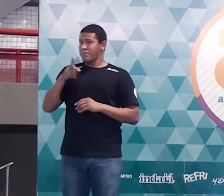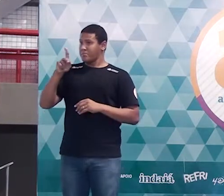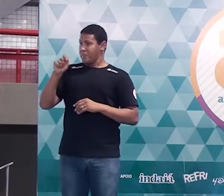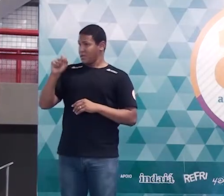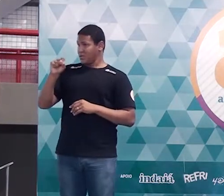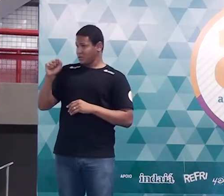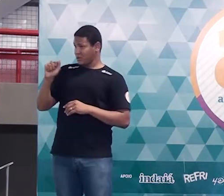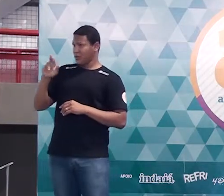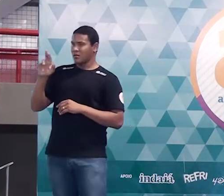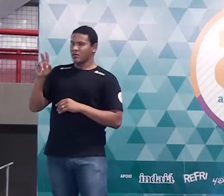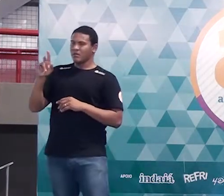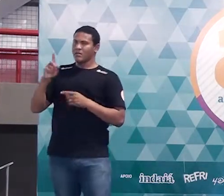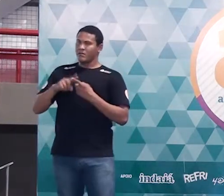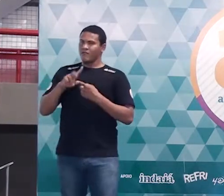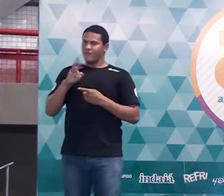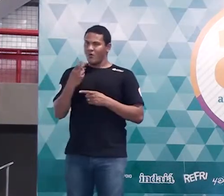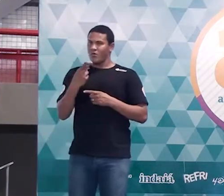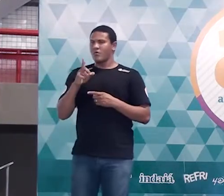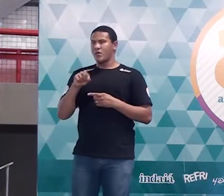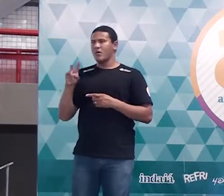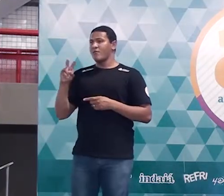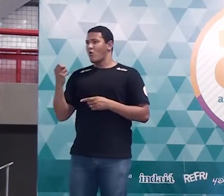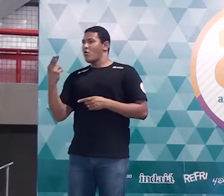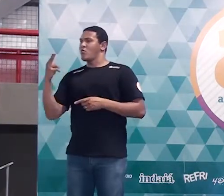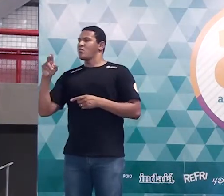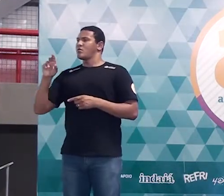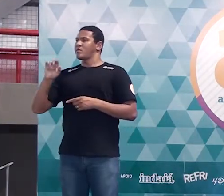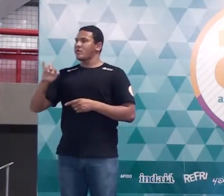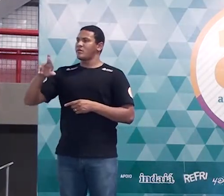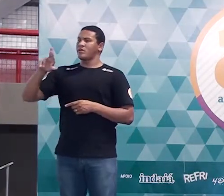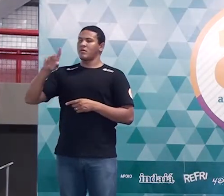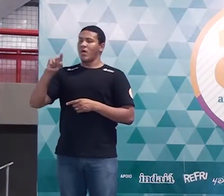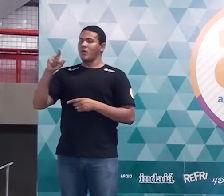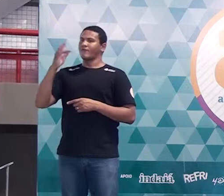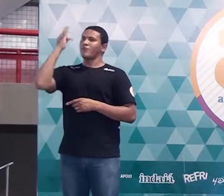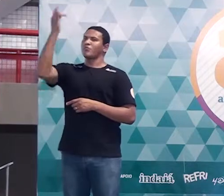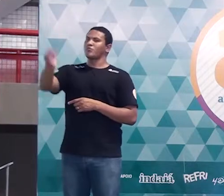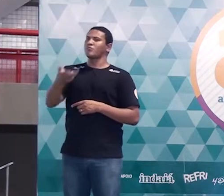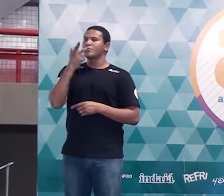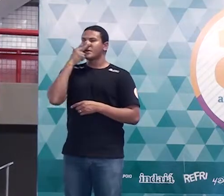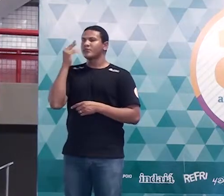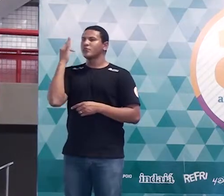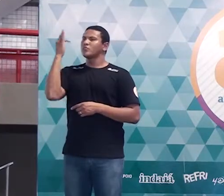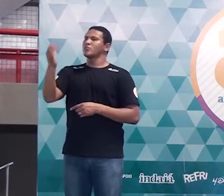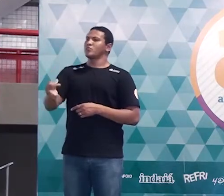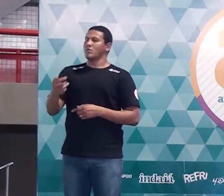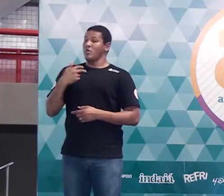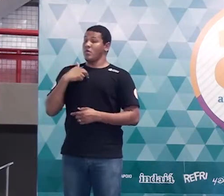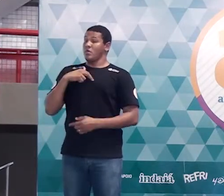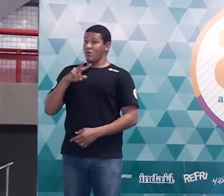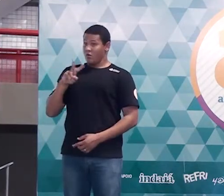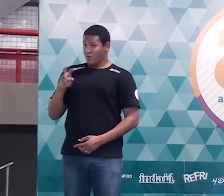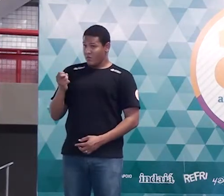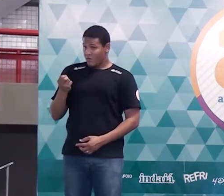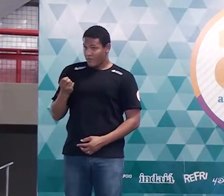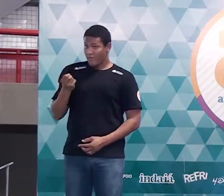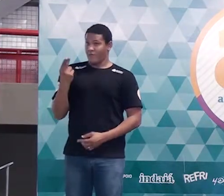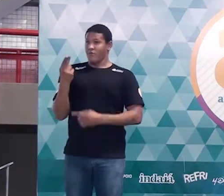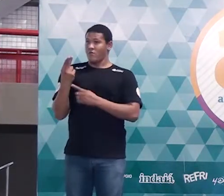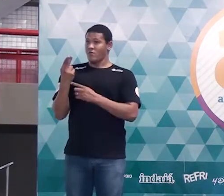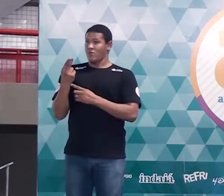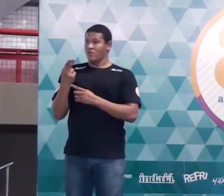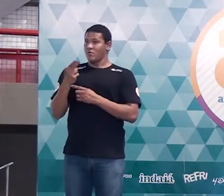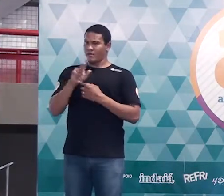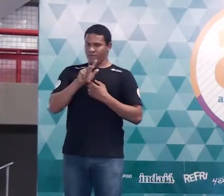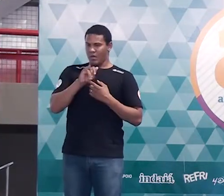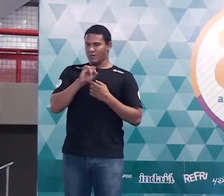o vou ir, ela está querendo dar uma ideia de futuro. Porque eu vou, tu vais.